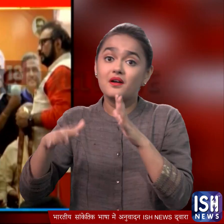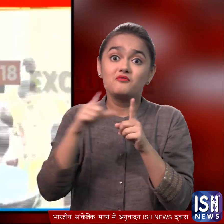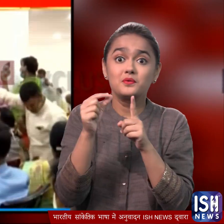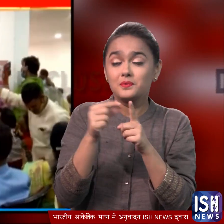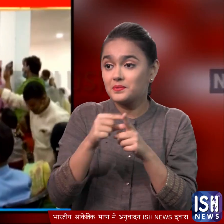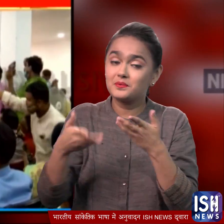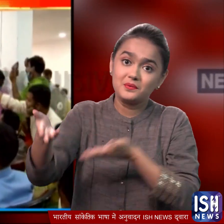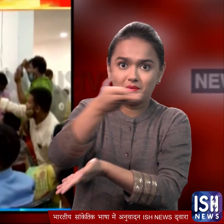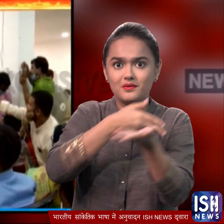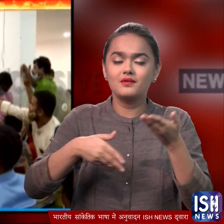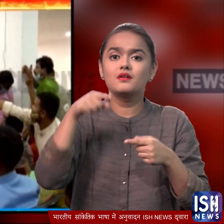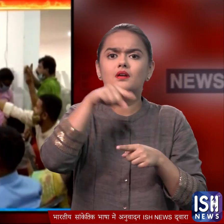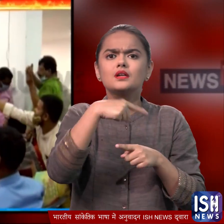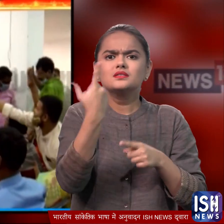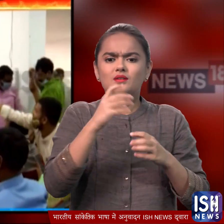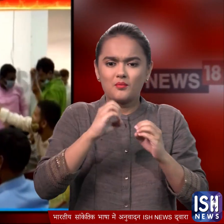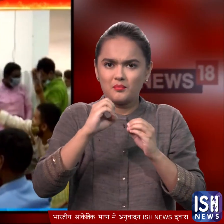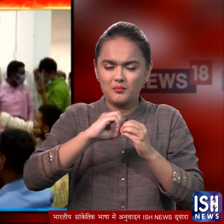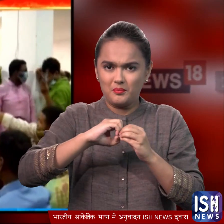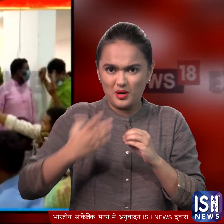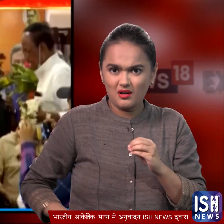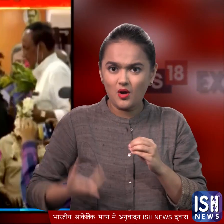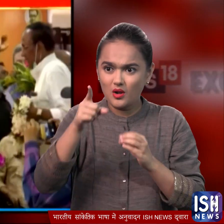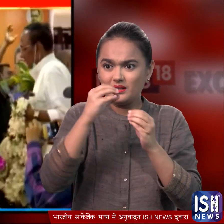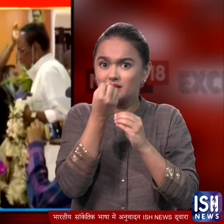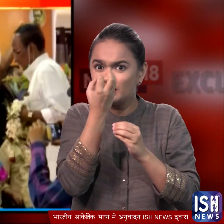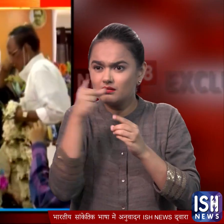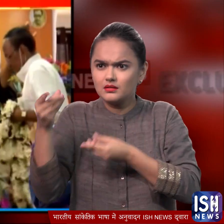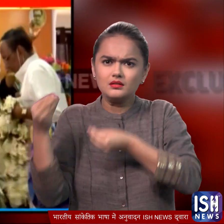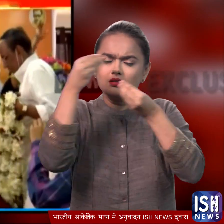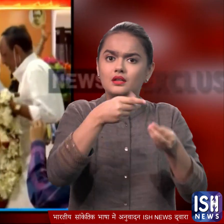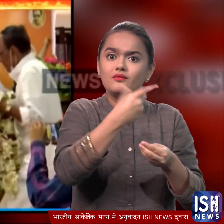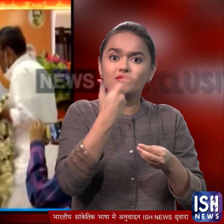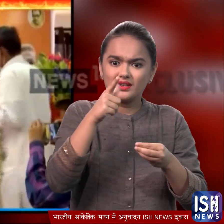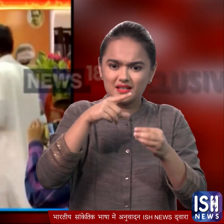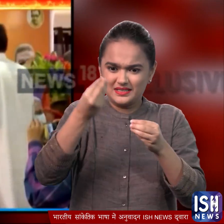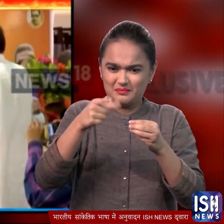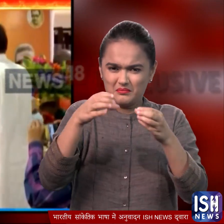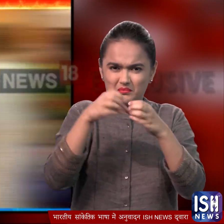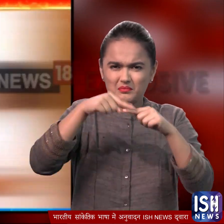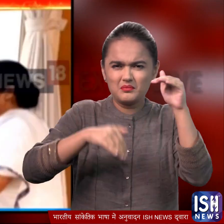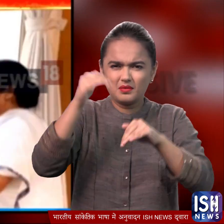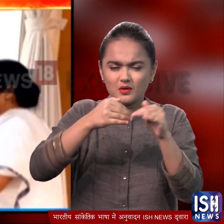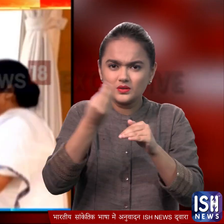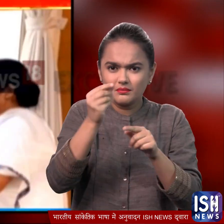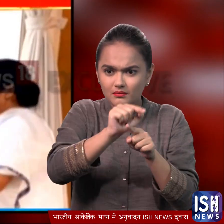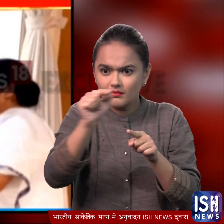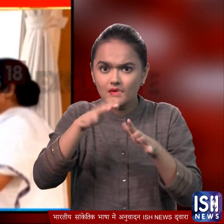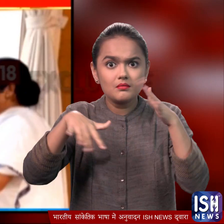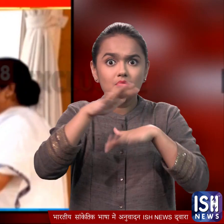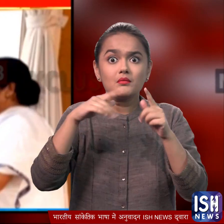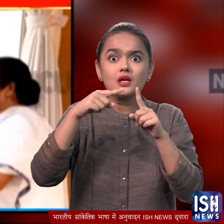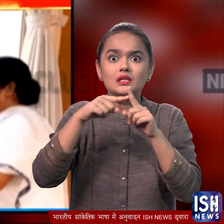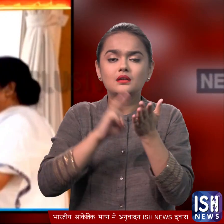उनका स्वागत करता दिखा। सुकांता मजुमदार को बंगाल बीजेपी की कमान ऐसे समय में सौंपी गई जब पार्टी के कुछ विधायक और सांसद बाबुल